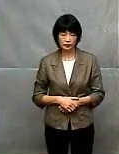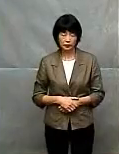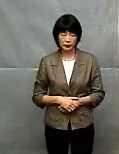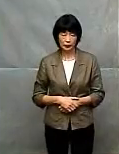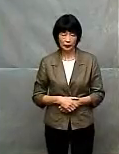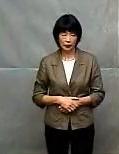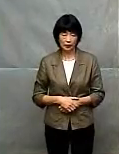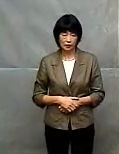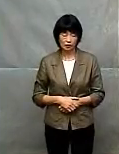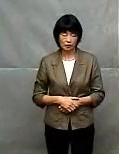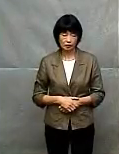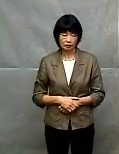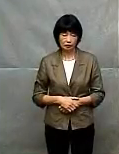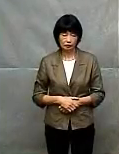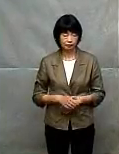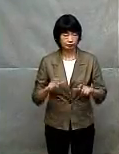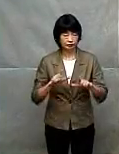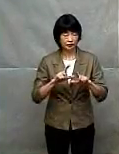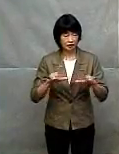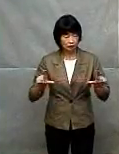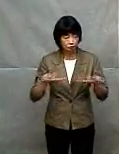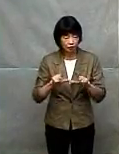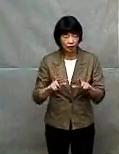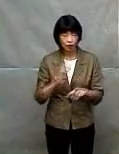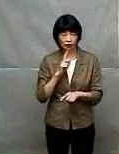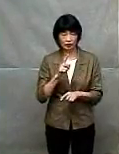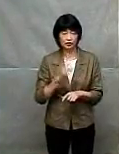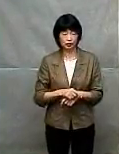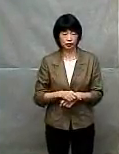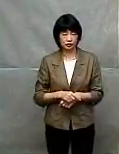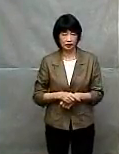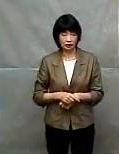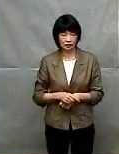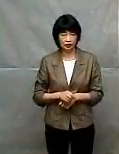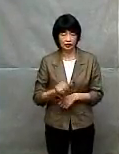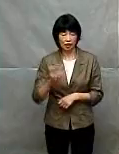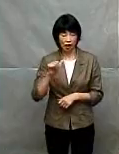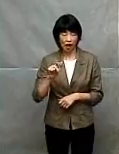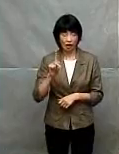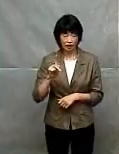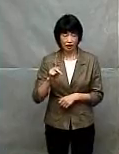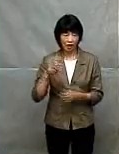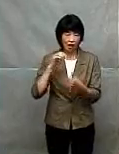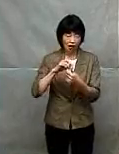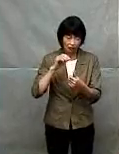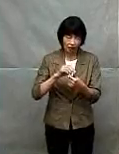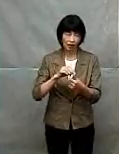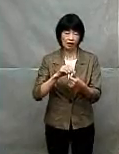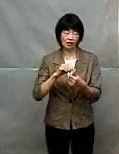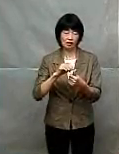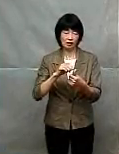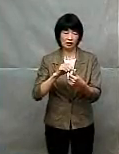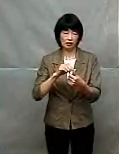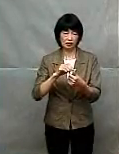一般論としてですね、やっぱりアカハラということはですね、